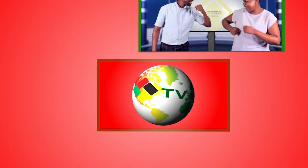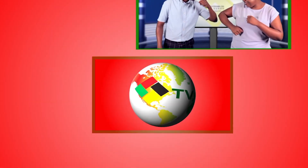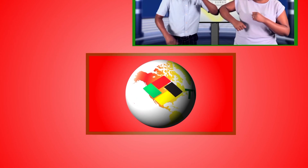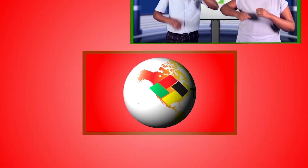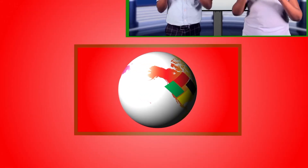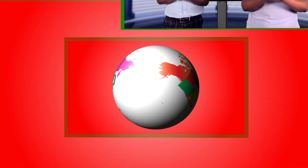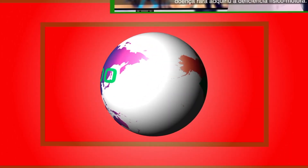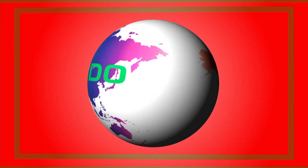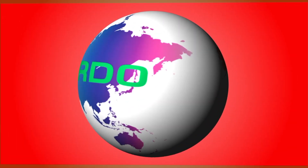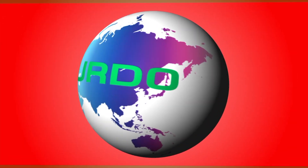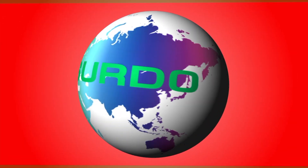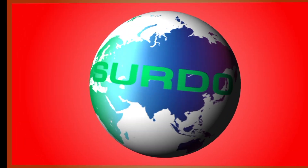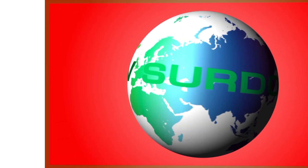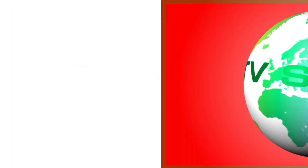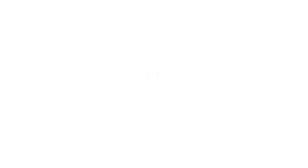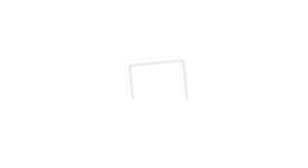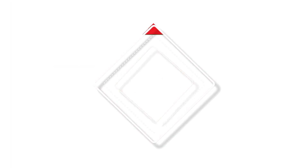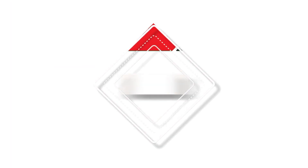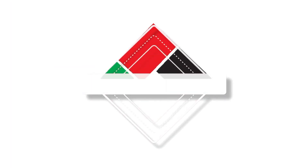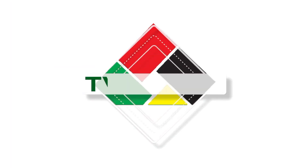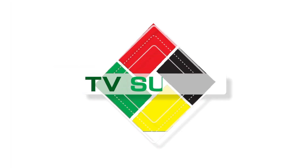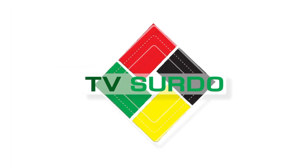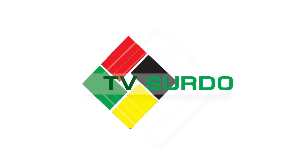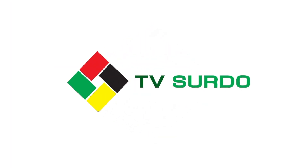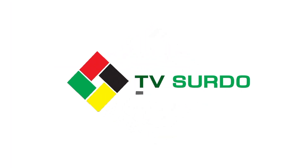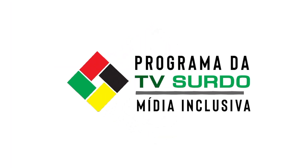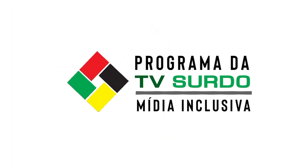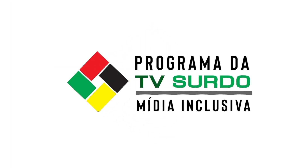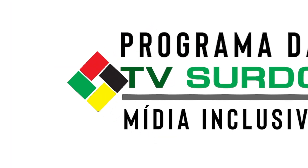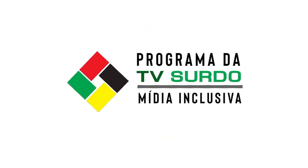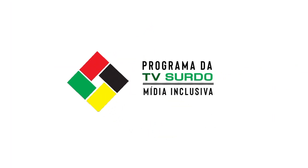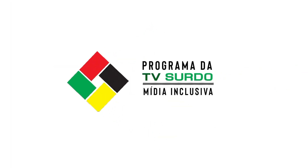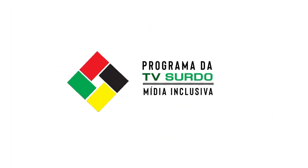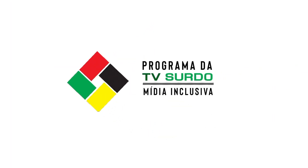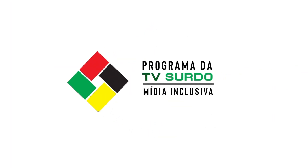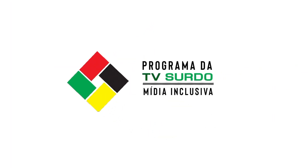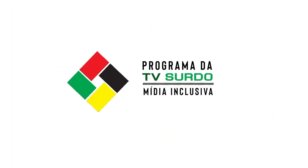sobre casamento prematuro. Olá, seja bem-vindo e bem-vinda a mais uma aula de língua de